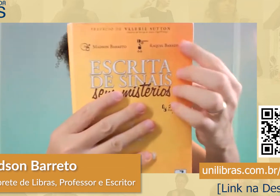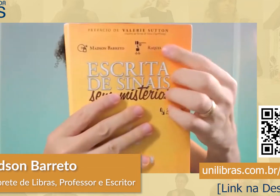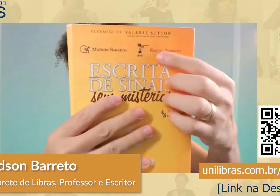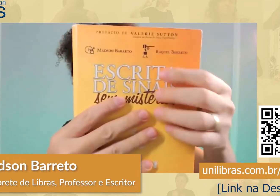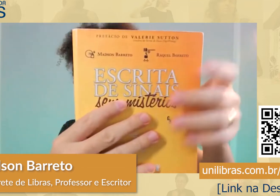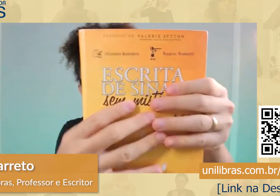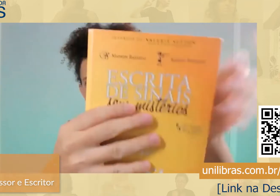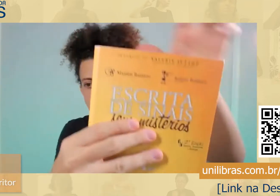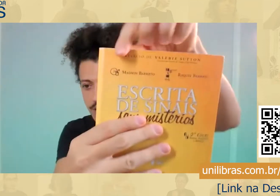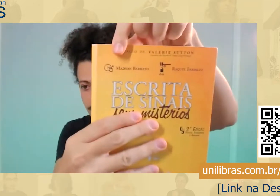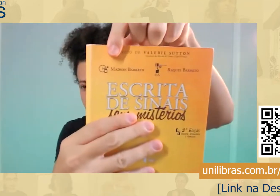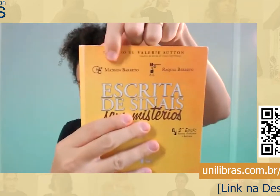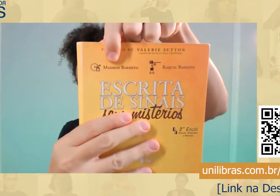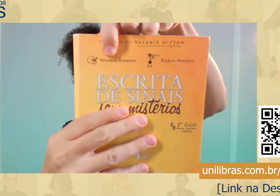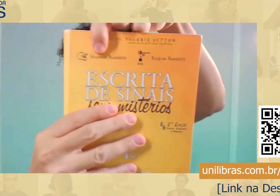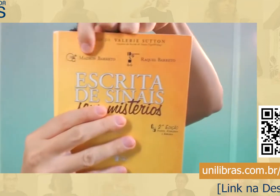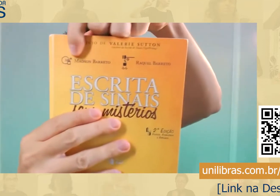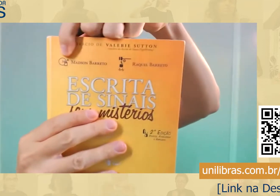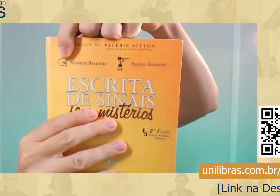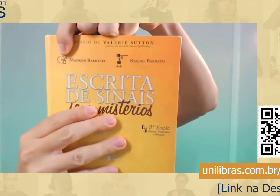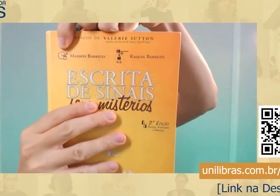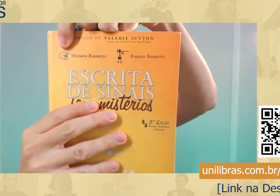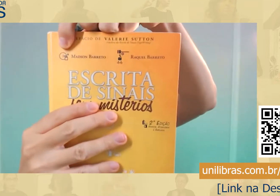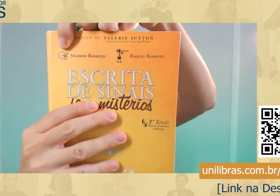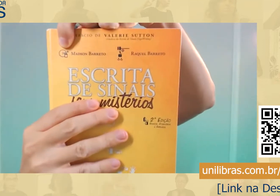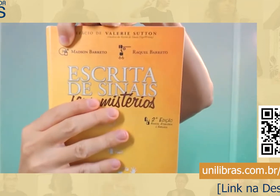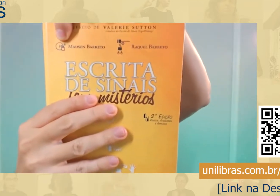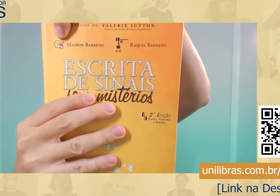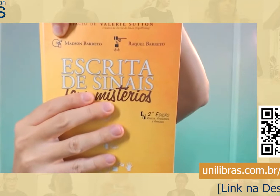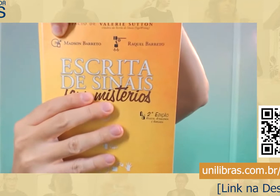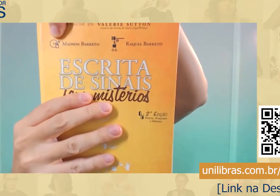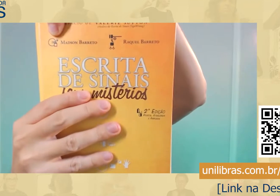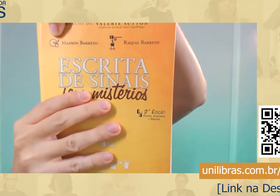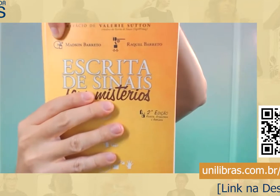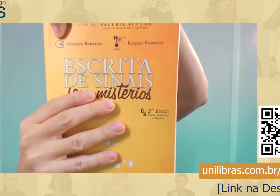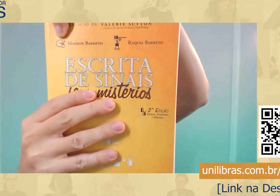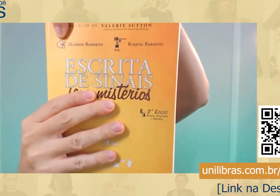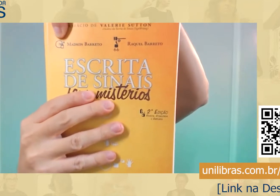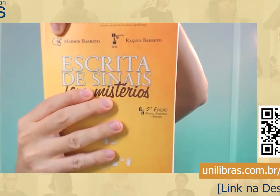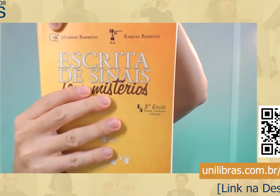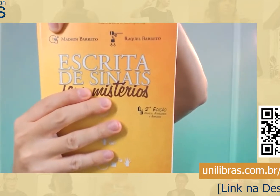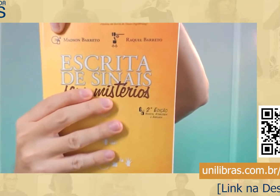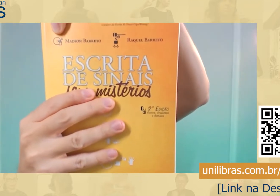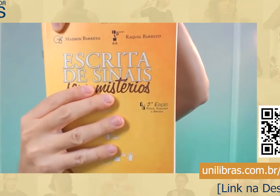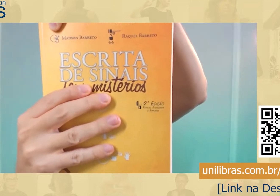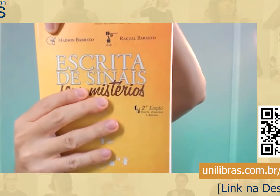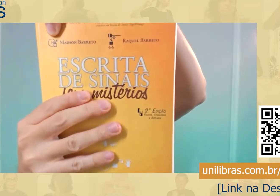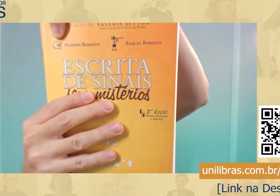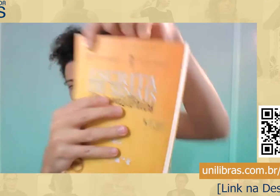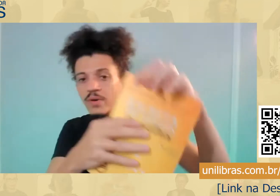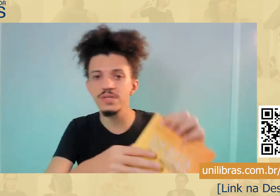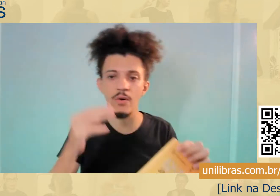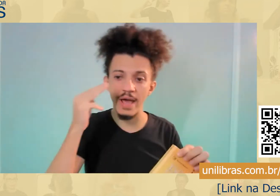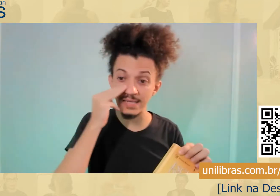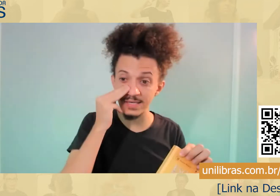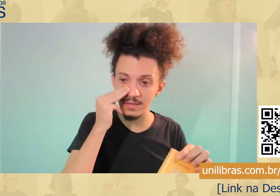Aqui, por exemplo, aqui, ó, desse lado de cá, está escrito o meu sinal. Tem como você escrever pelo computador.